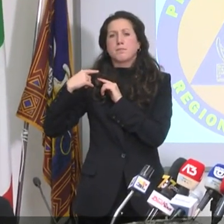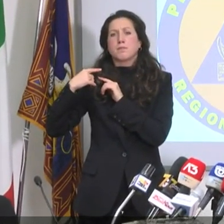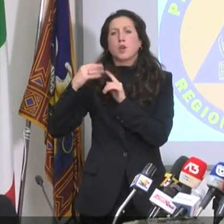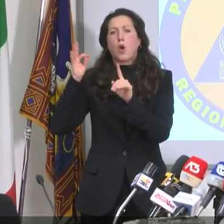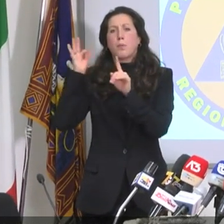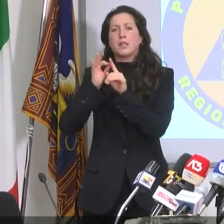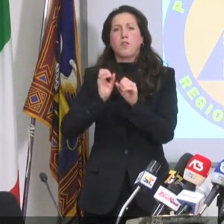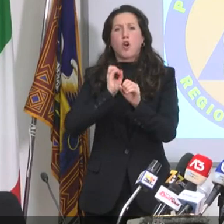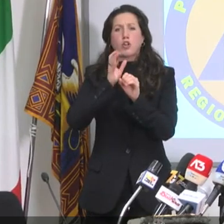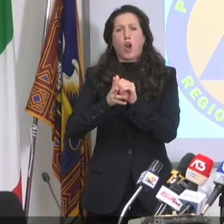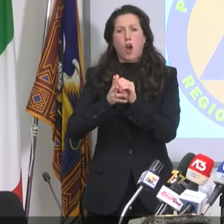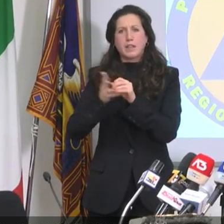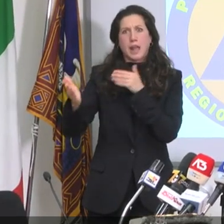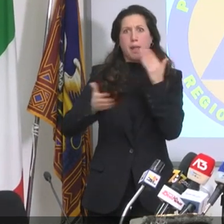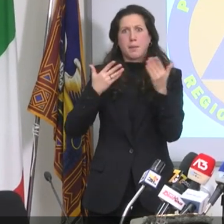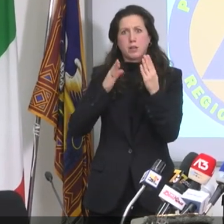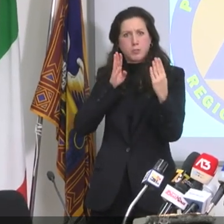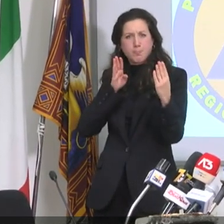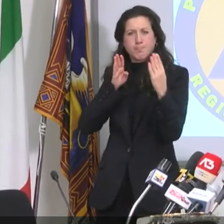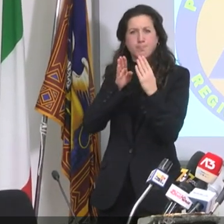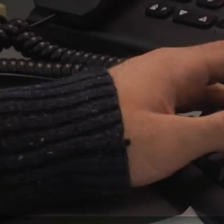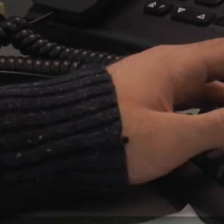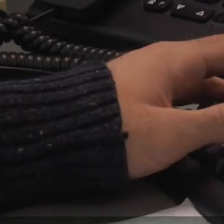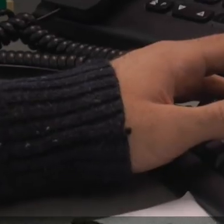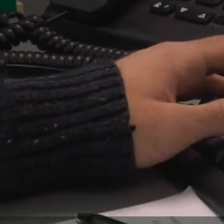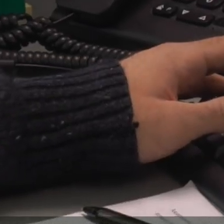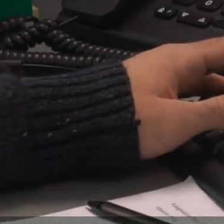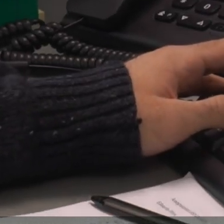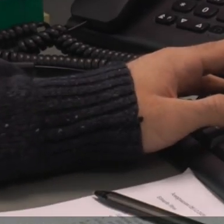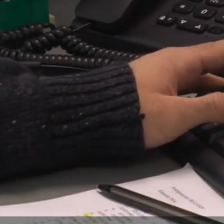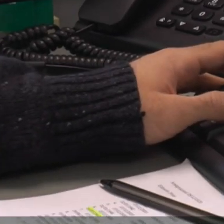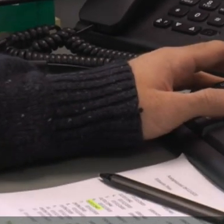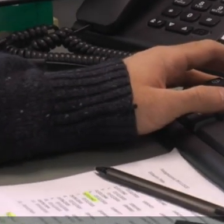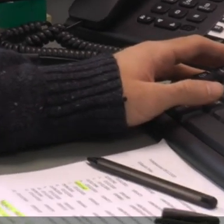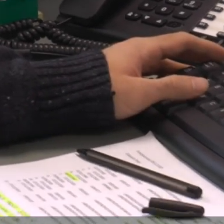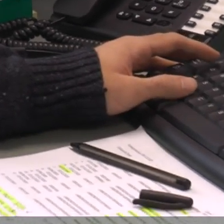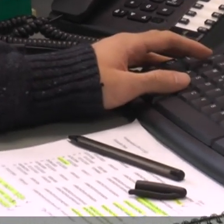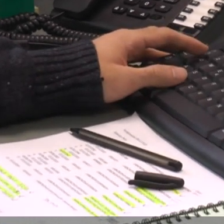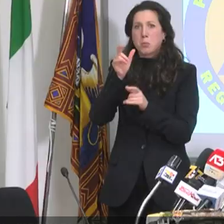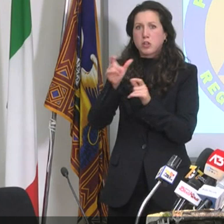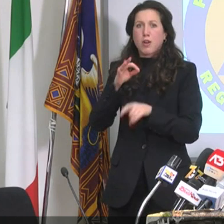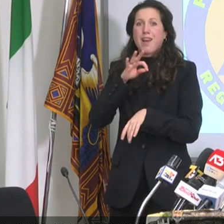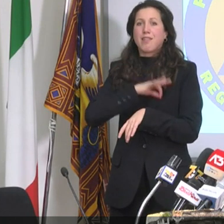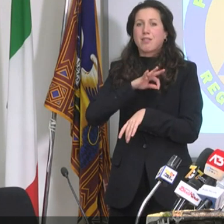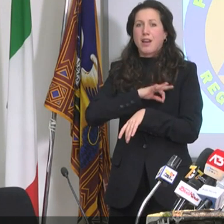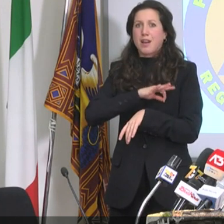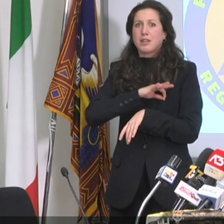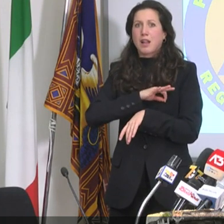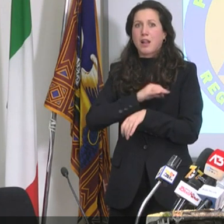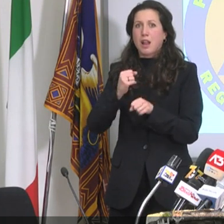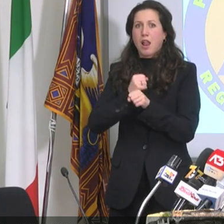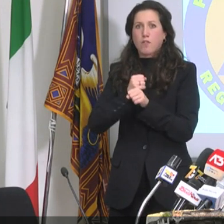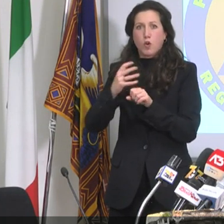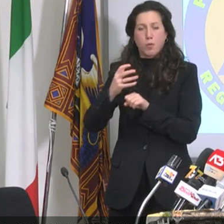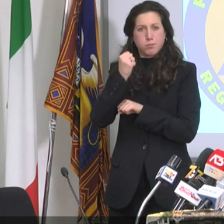Dei 1.329 incarichi assegnati sono arrivate 4.213 manifestazioni di interesse. Che non sono andate